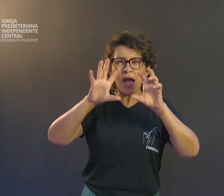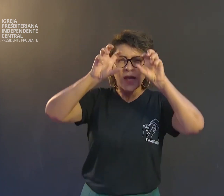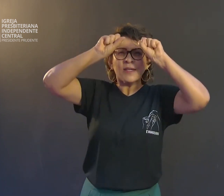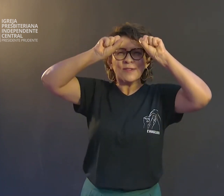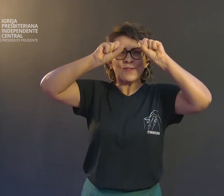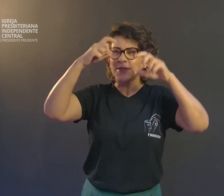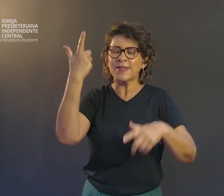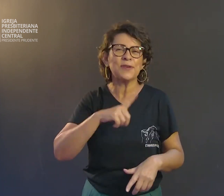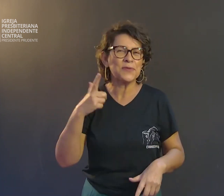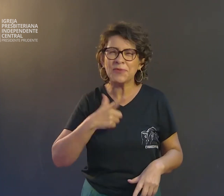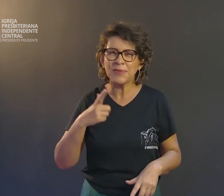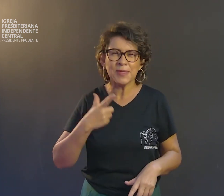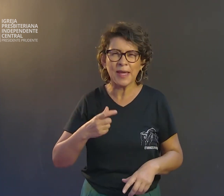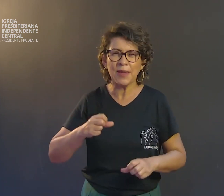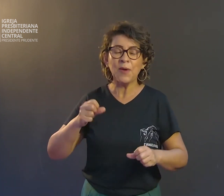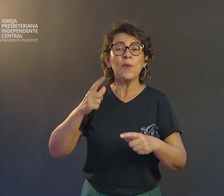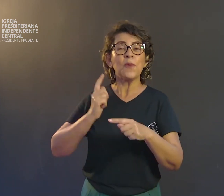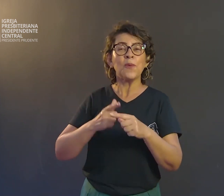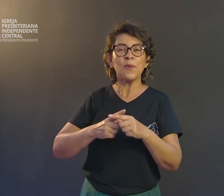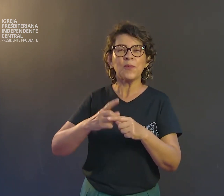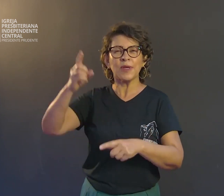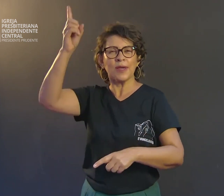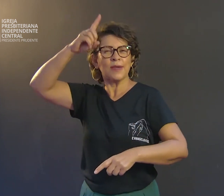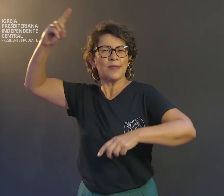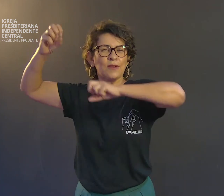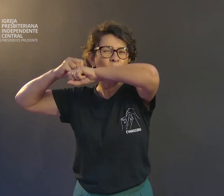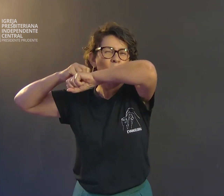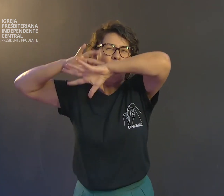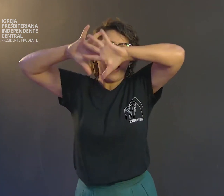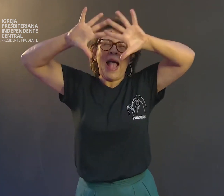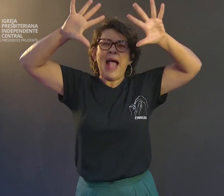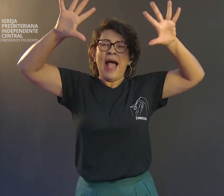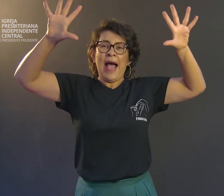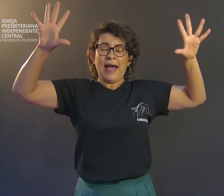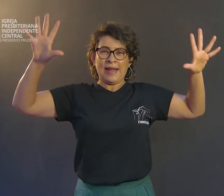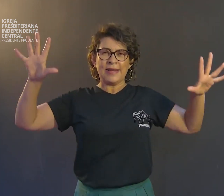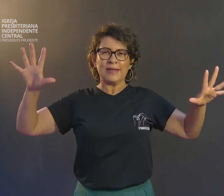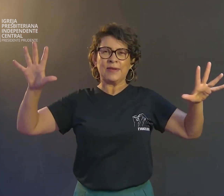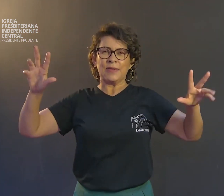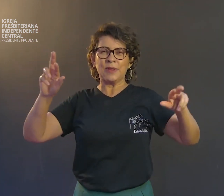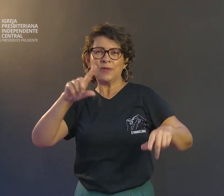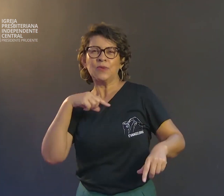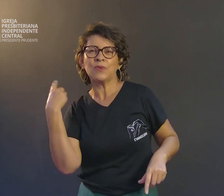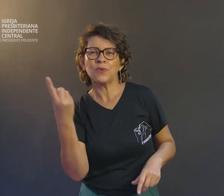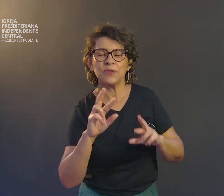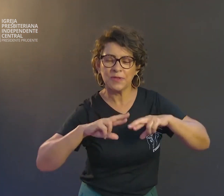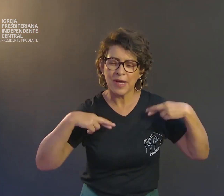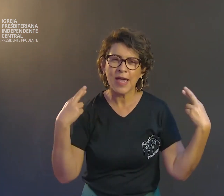luz do sol, pois o Senhor Deus os iluminará, e eles reinarão para todo o sempre.